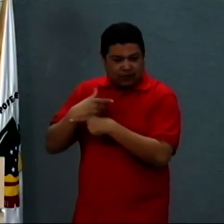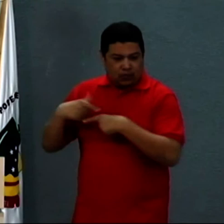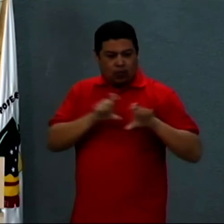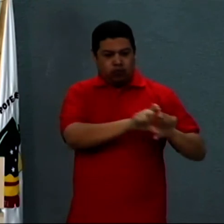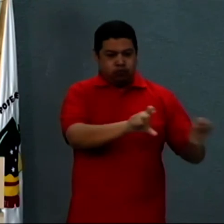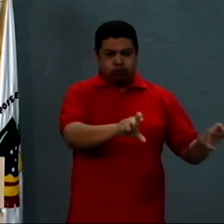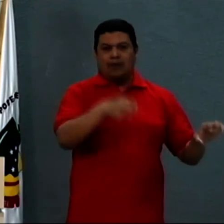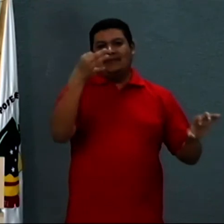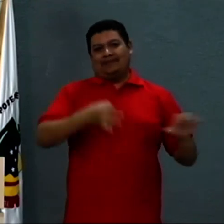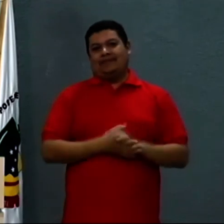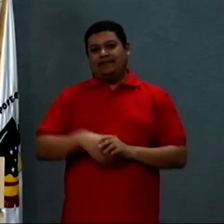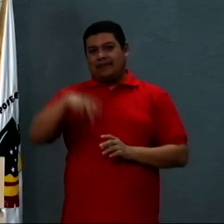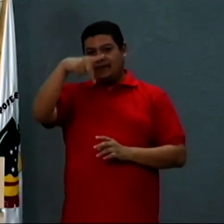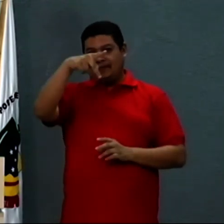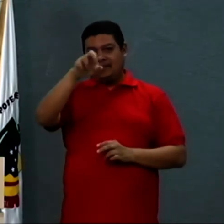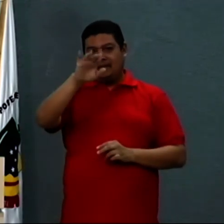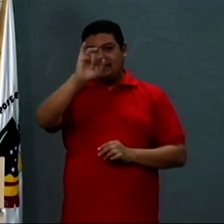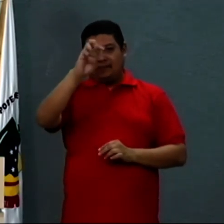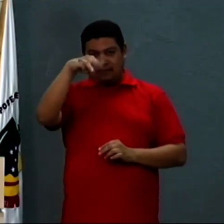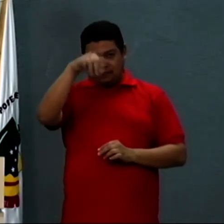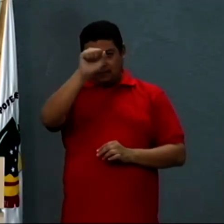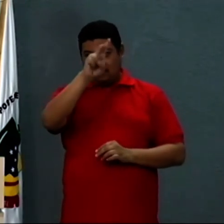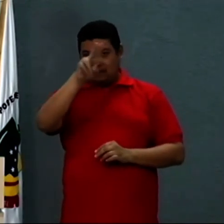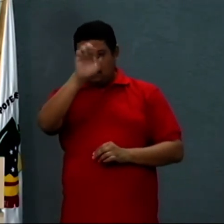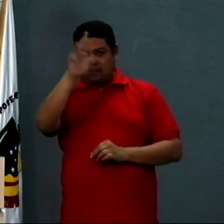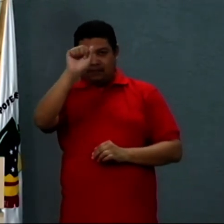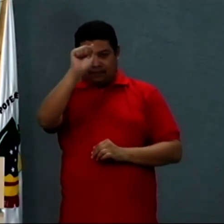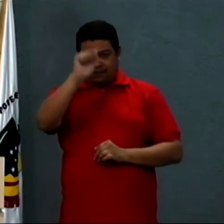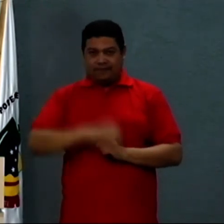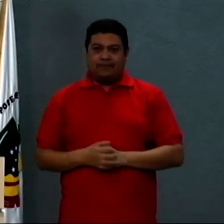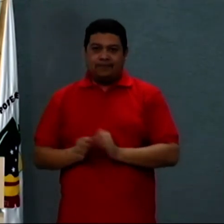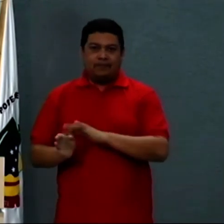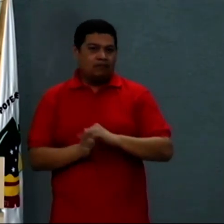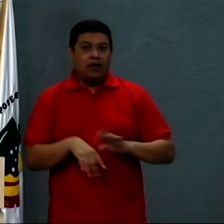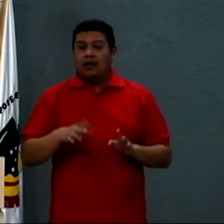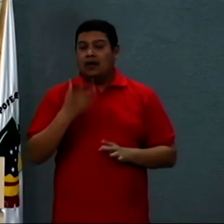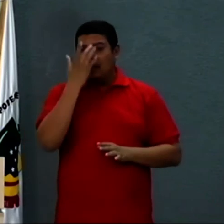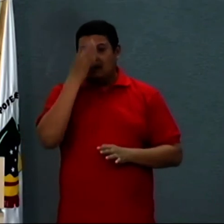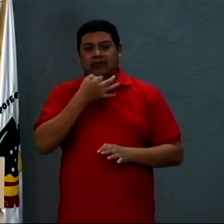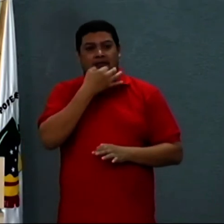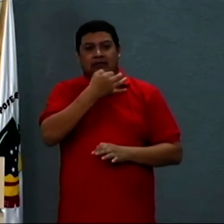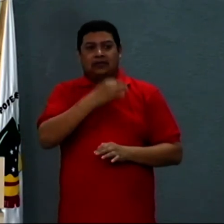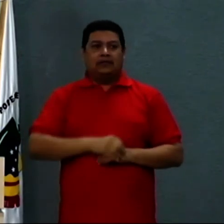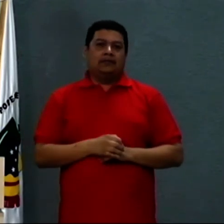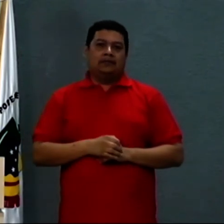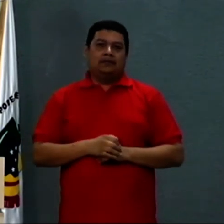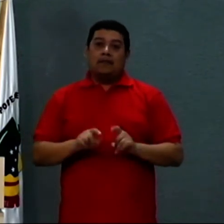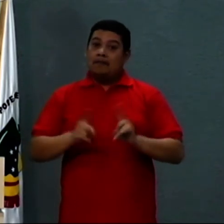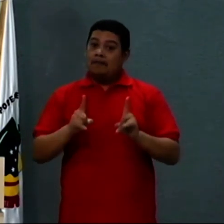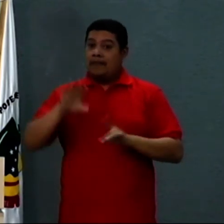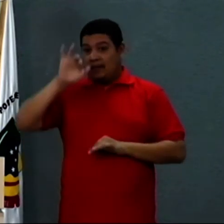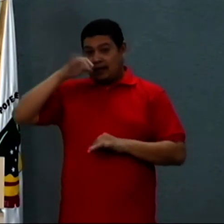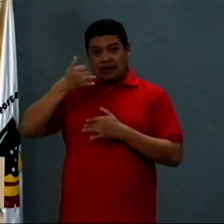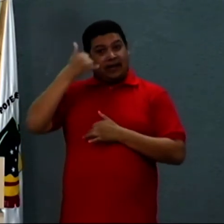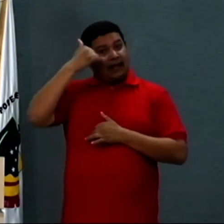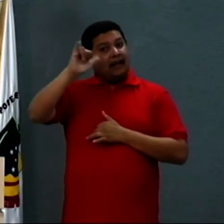às vezes quando a gente quer dar opinião, vamos ouvir, né? É um simples palpite, mas que pode contribuir, não jogar tanto dinheiro que foi jogado naquele ralo